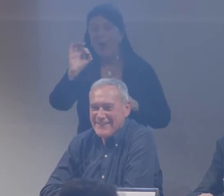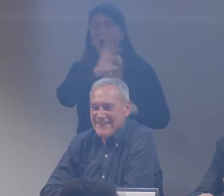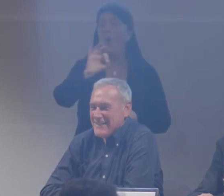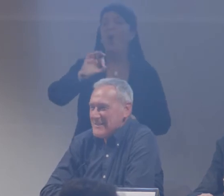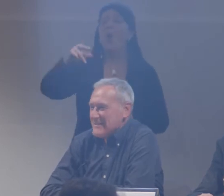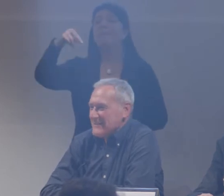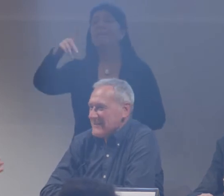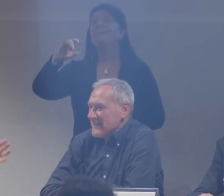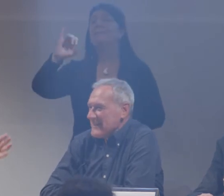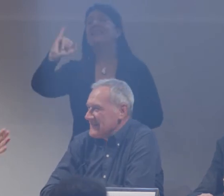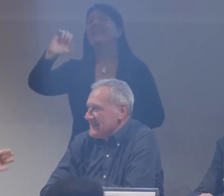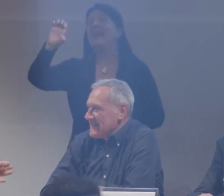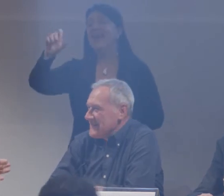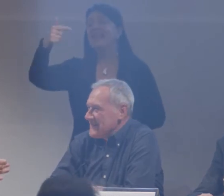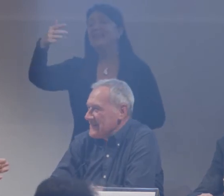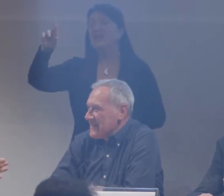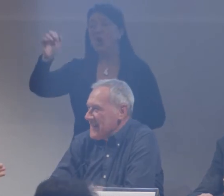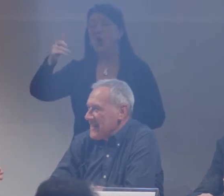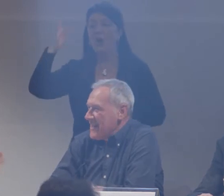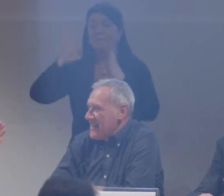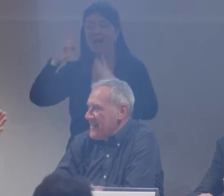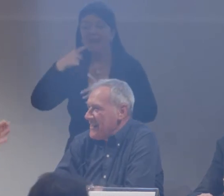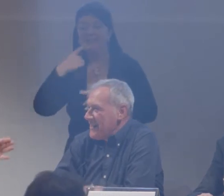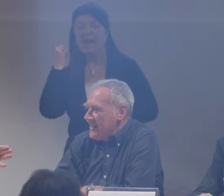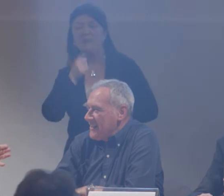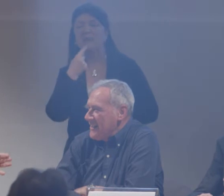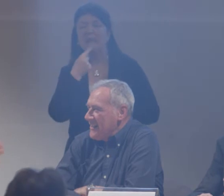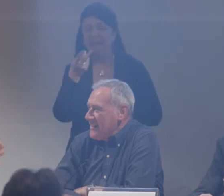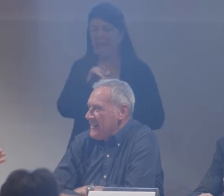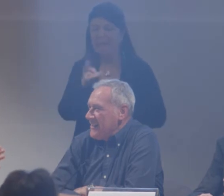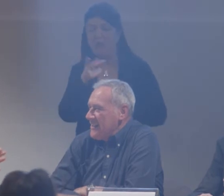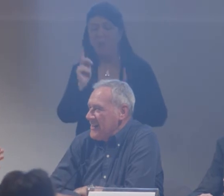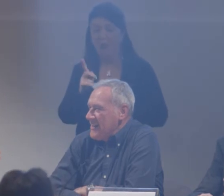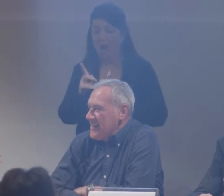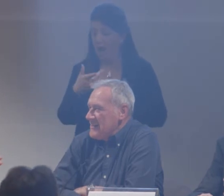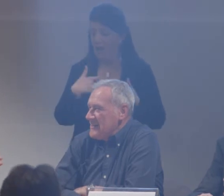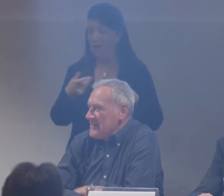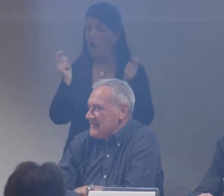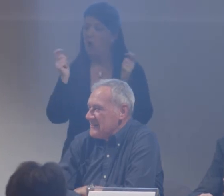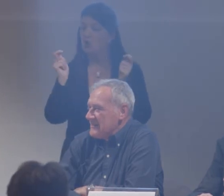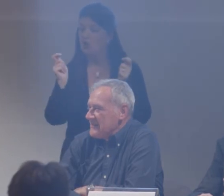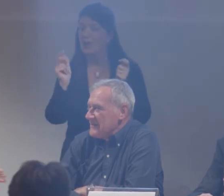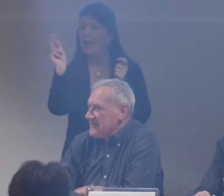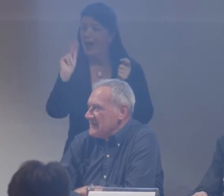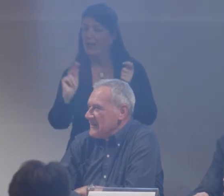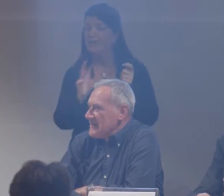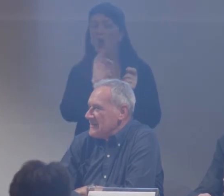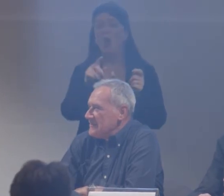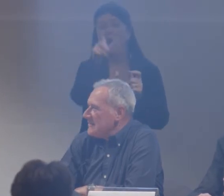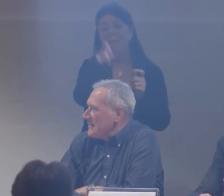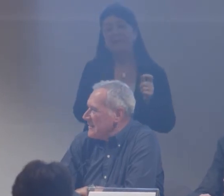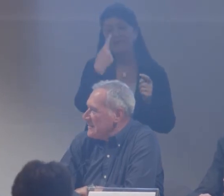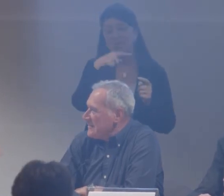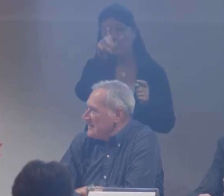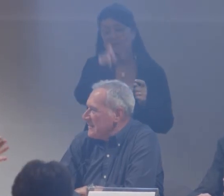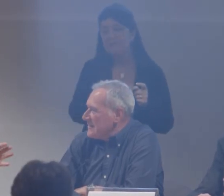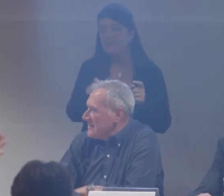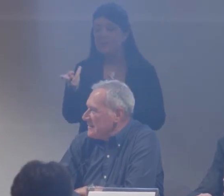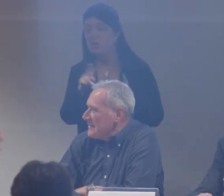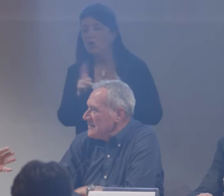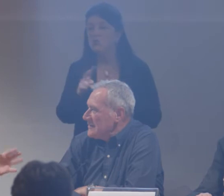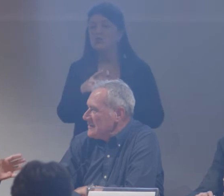di fatto che grazie a magistrati come lui e giornalisti come Ciccio La Ligata, perché non è Francesco, è Ciccio La Ligata, se loro